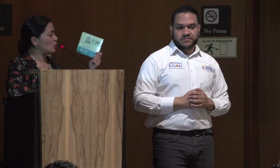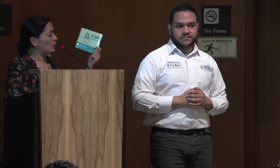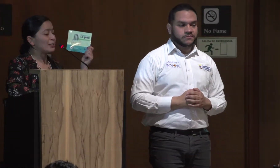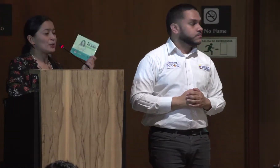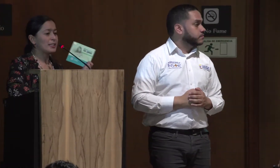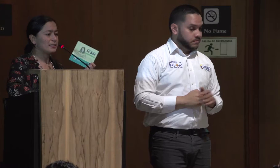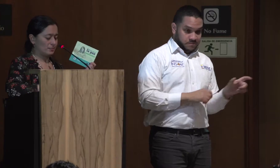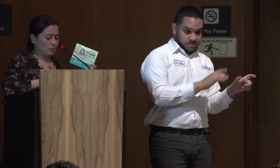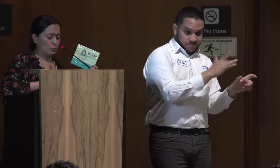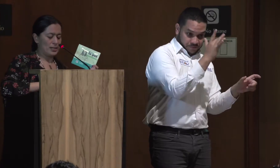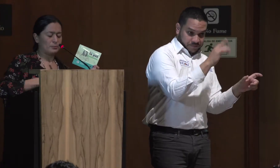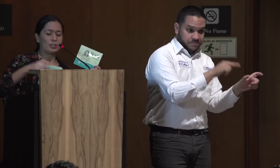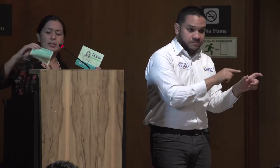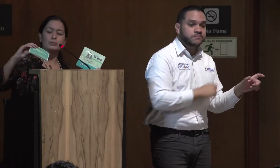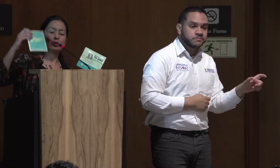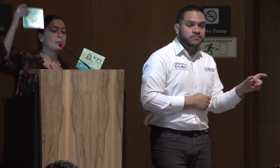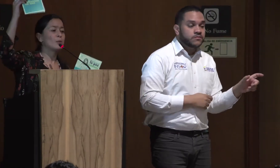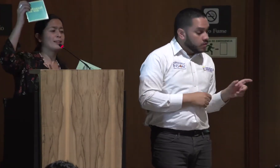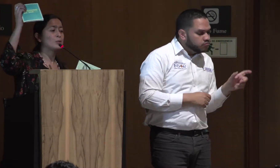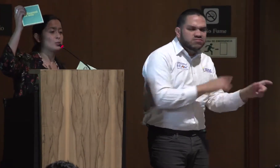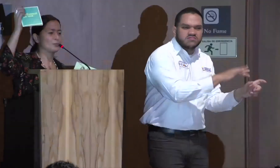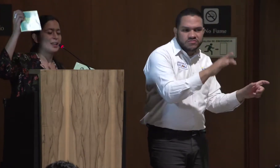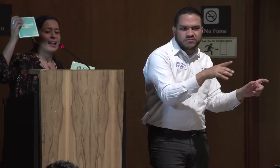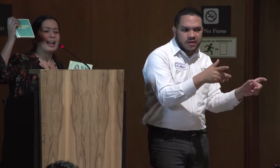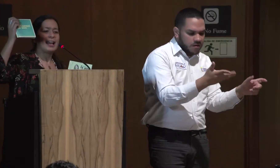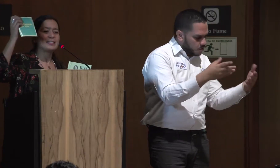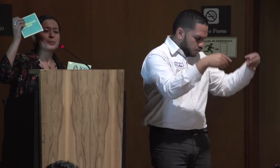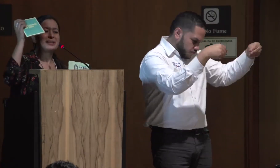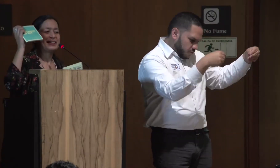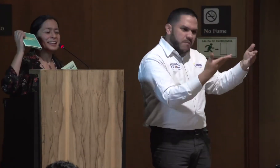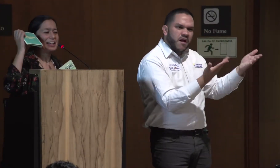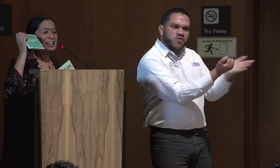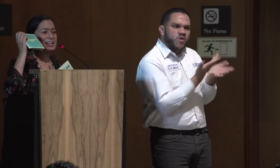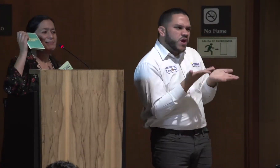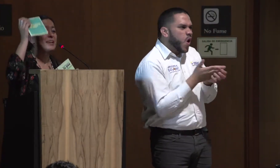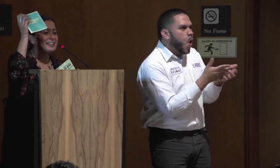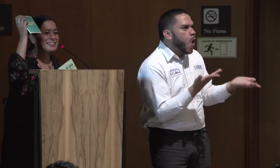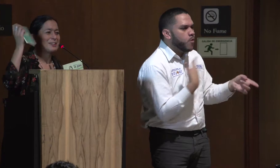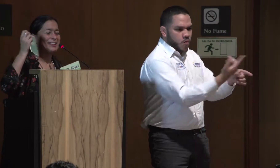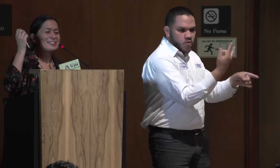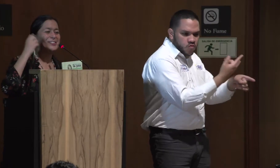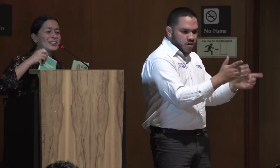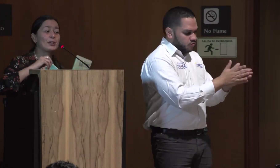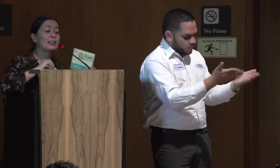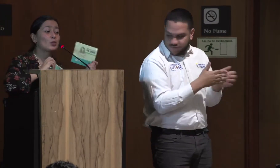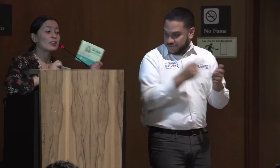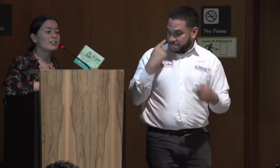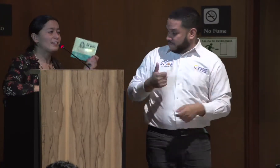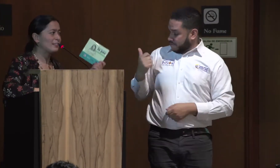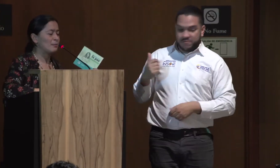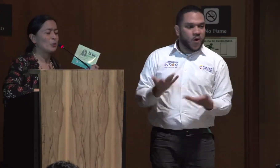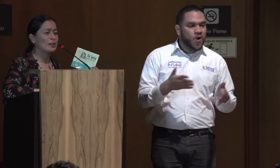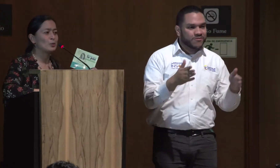La versión en DVD, ustedes van a encontrar un manual de uso. Es importante ver este manual de uso porque una de las